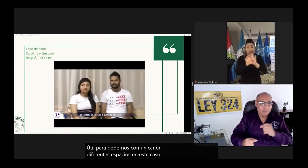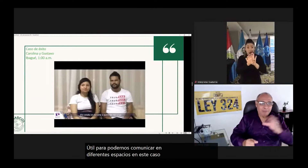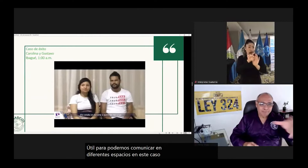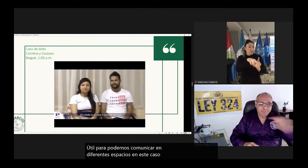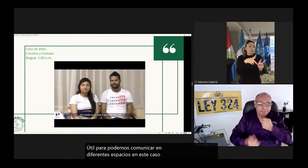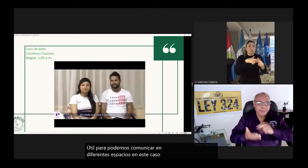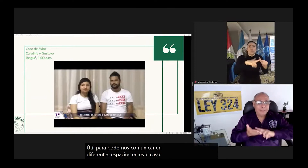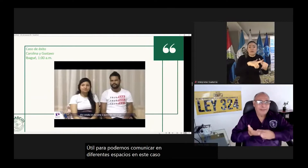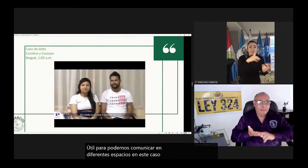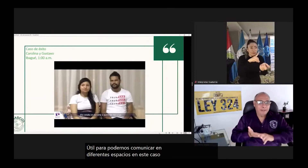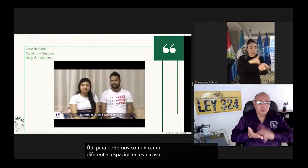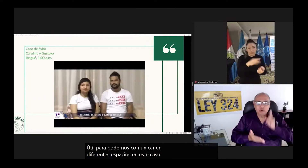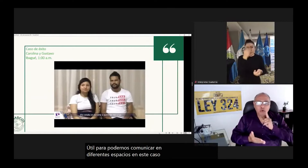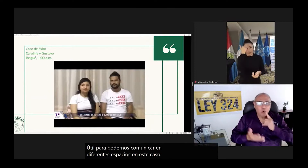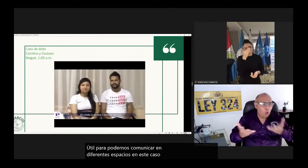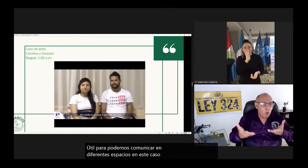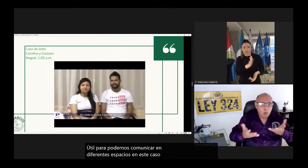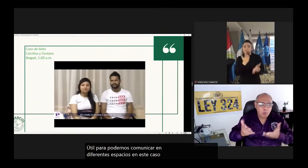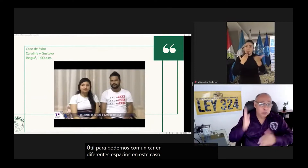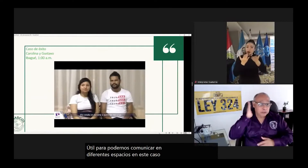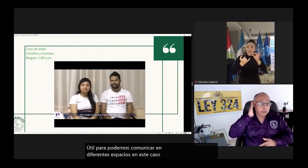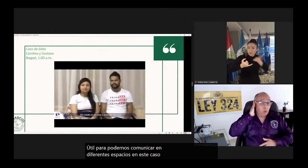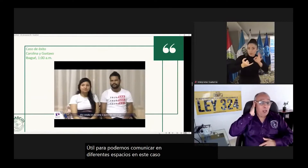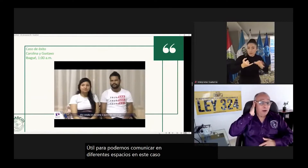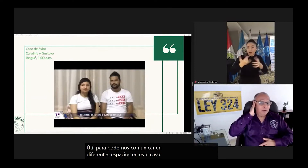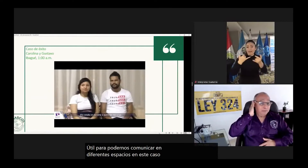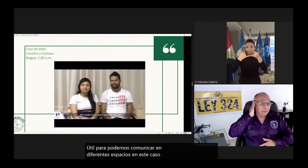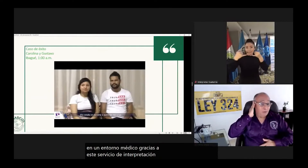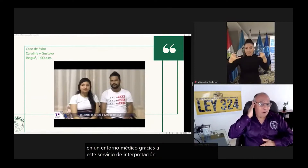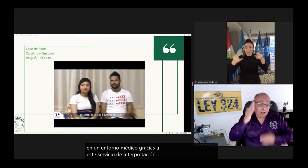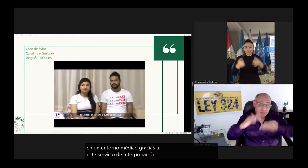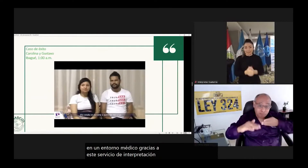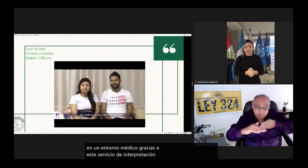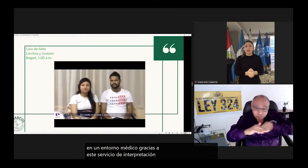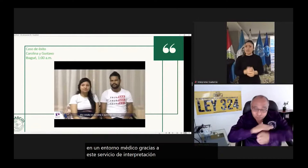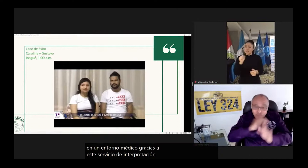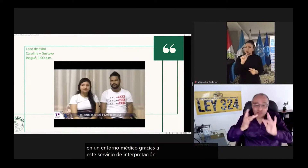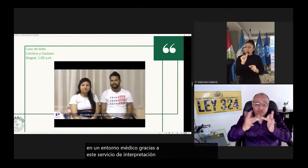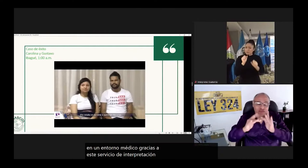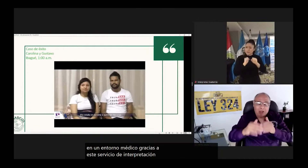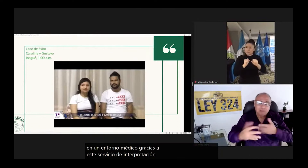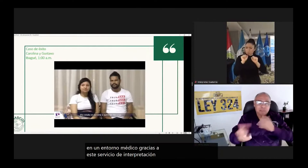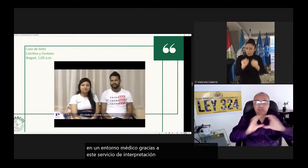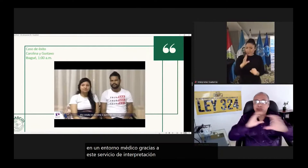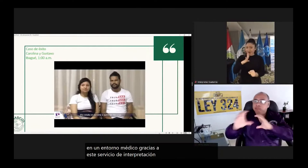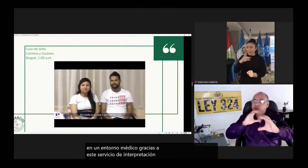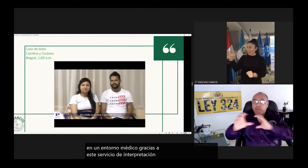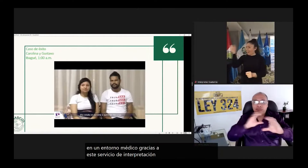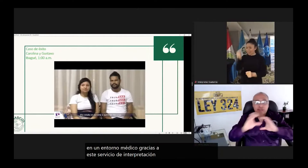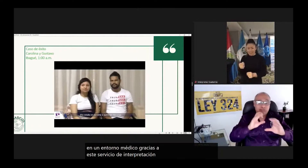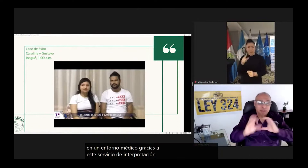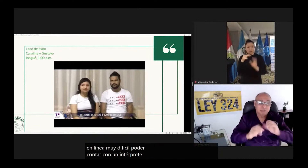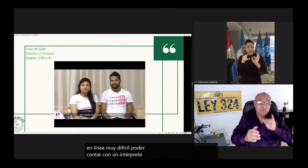médico, gracias a este servicio de interpretación en línea. Muy difícil poder contar con un intérprete presencial